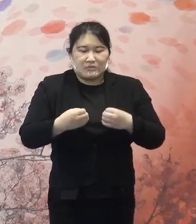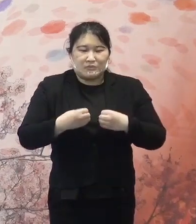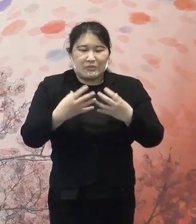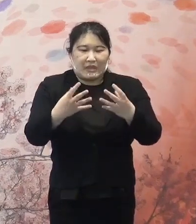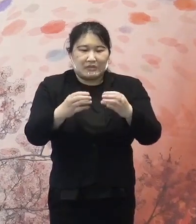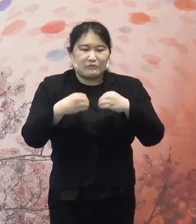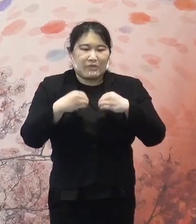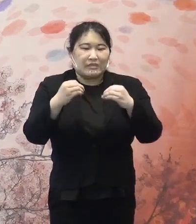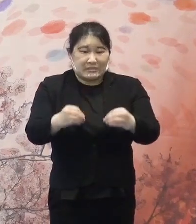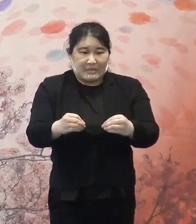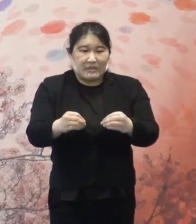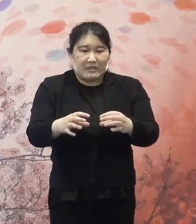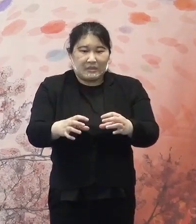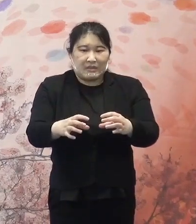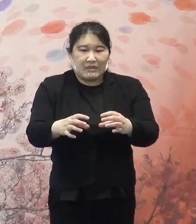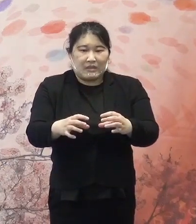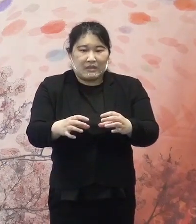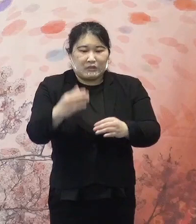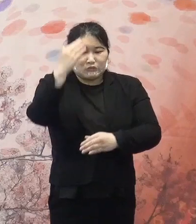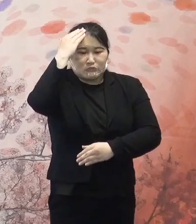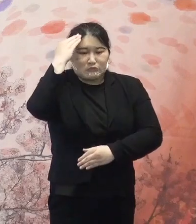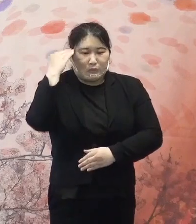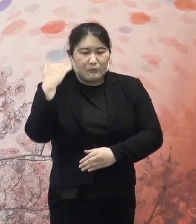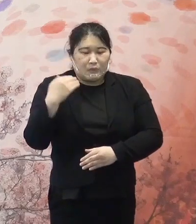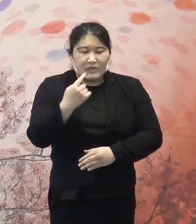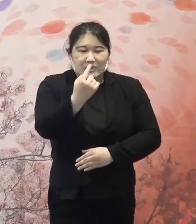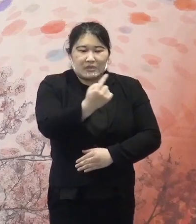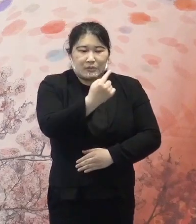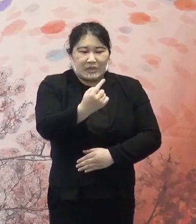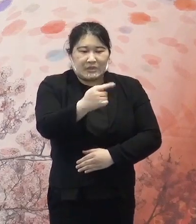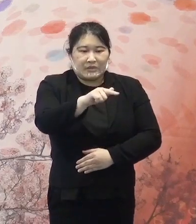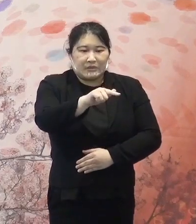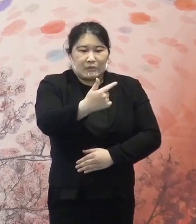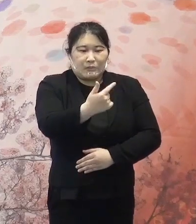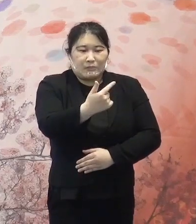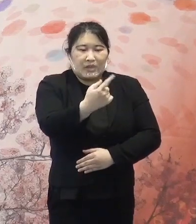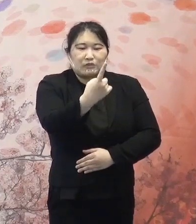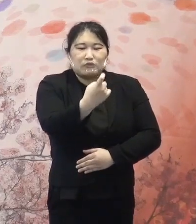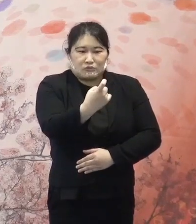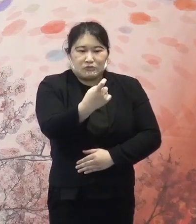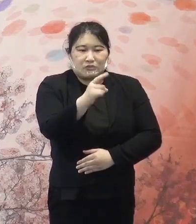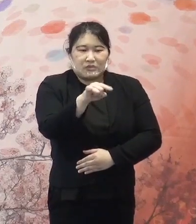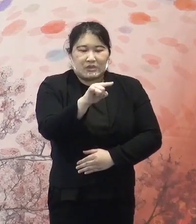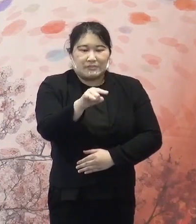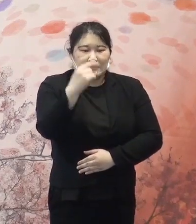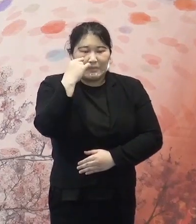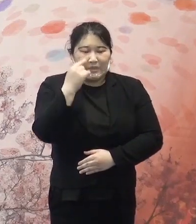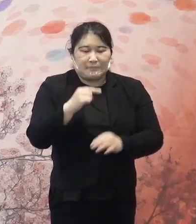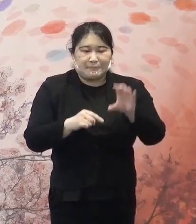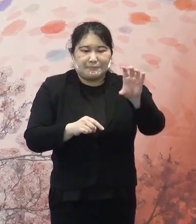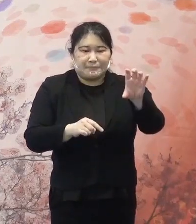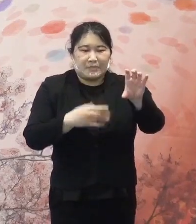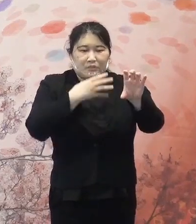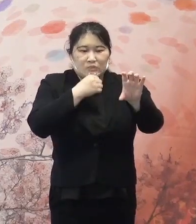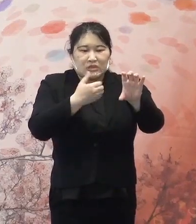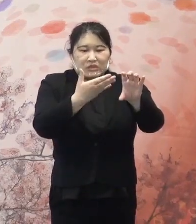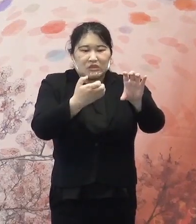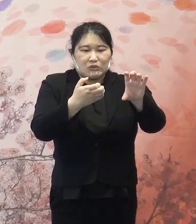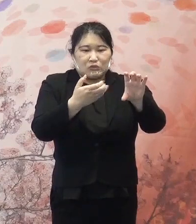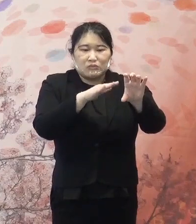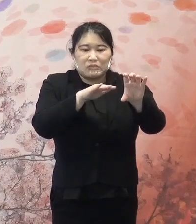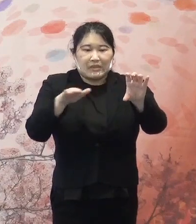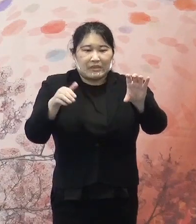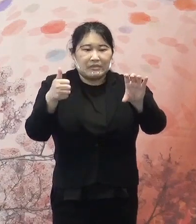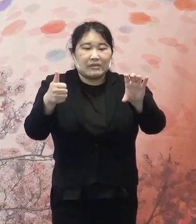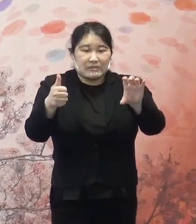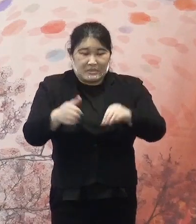下、黒い人型一人、この方610、610というナンバーになりますが、90代の男性としてすでに発